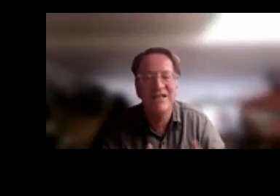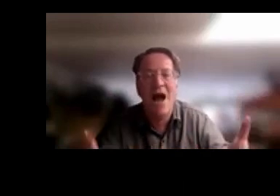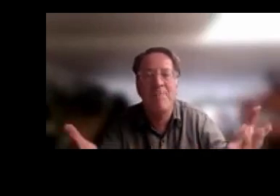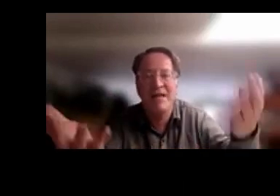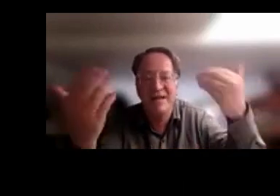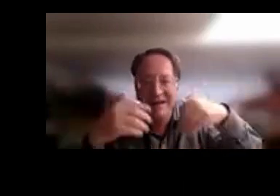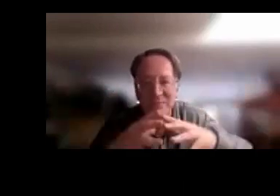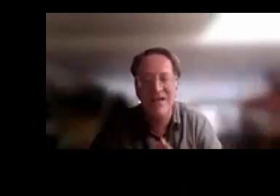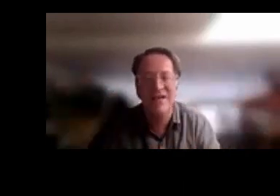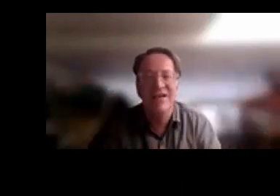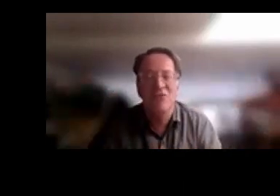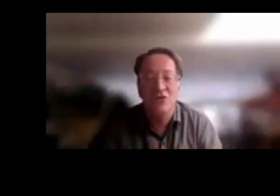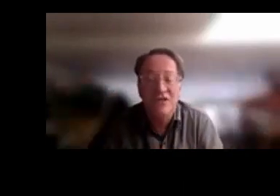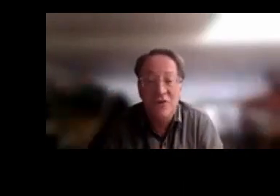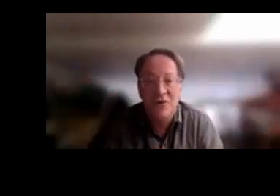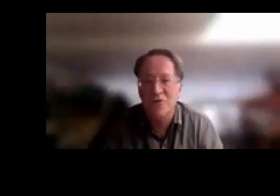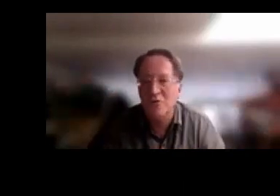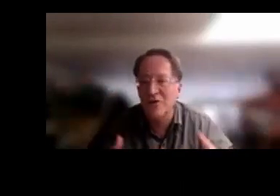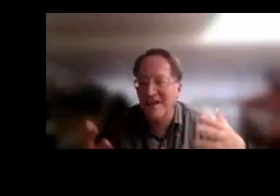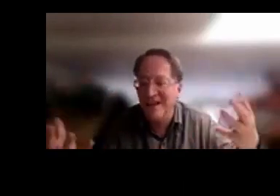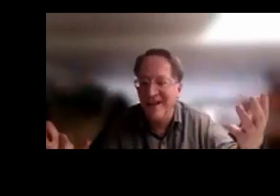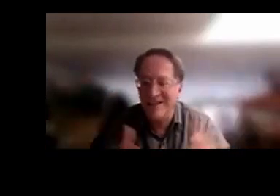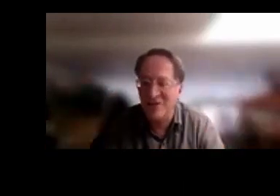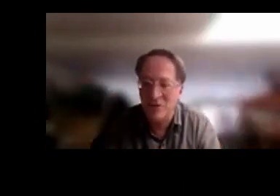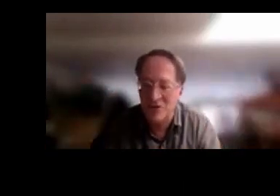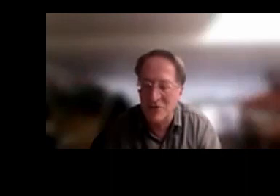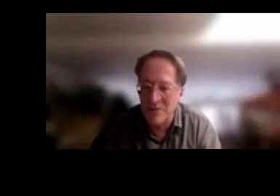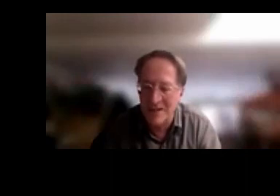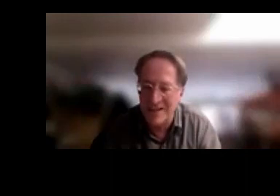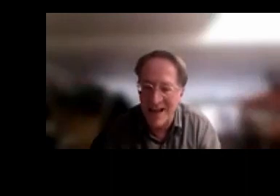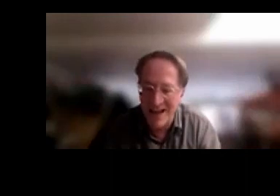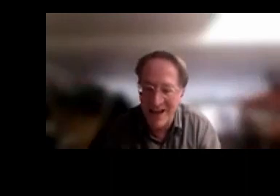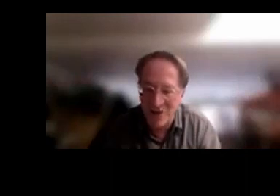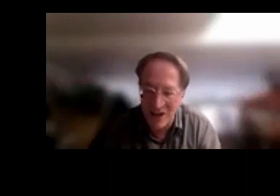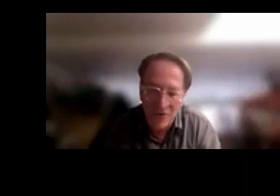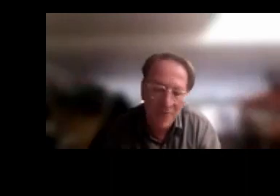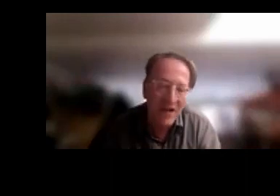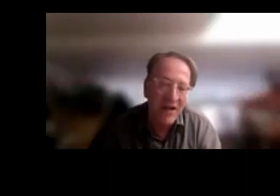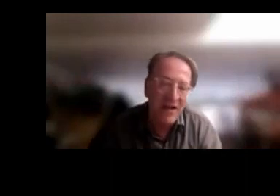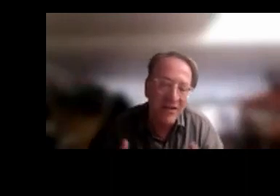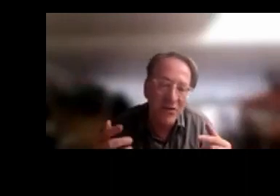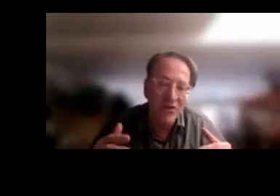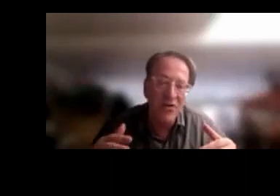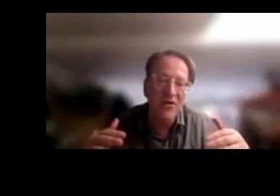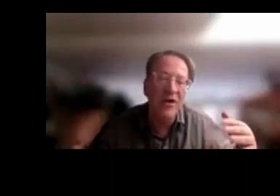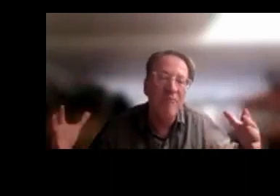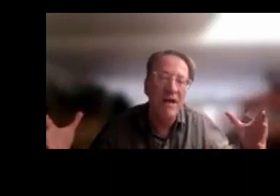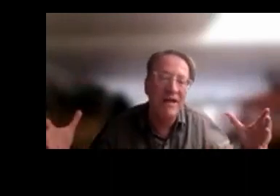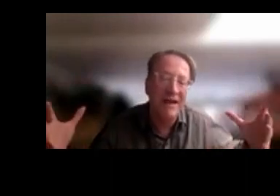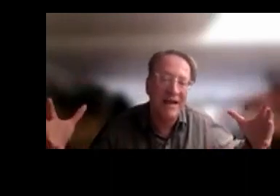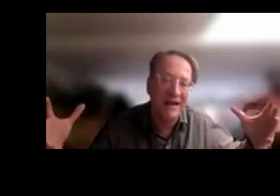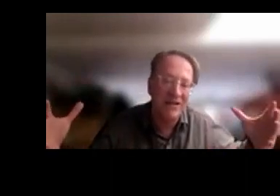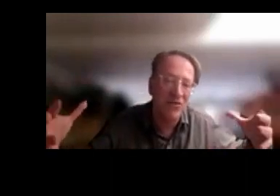experiencias, aprender también muchísimo de otros, porque este es un proceso de aprendizaje continuo, y sobre todo